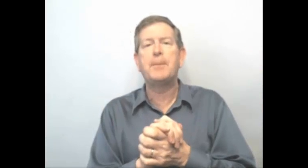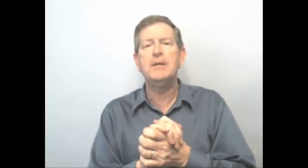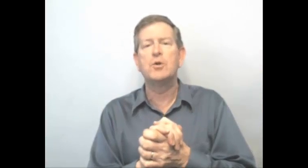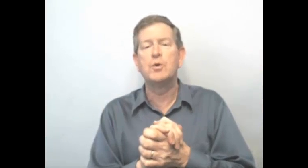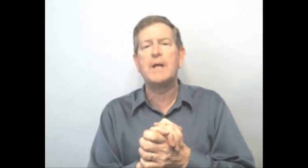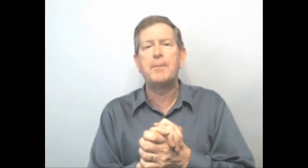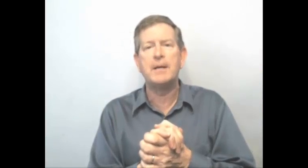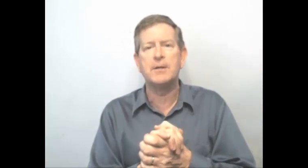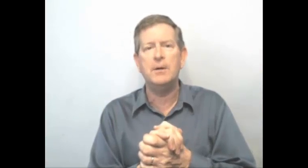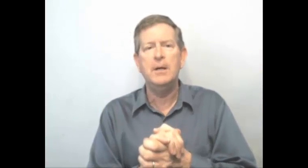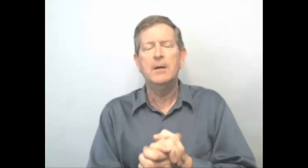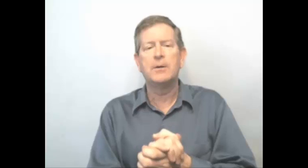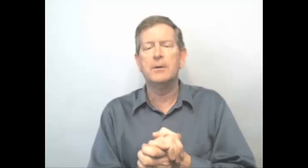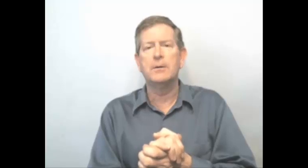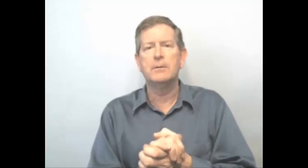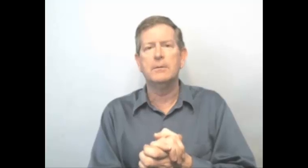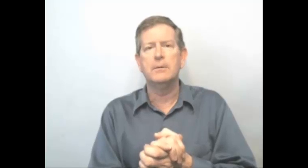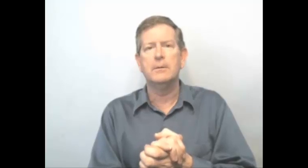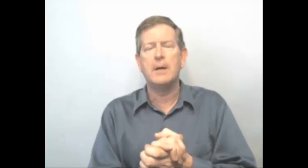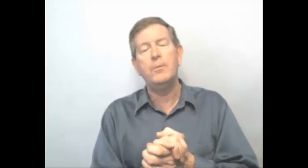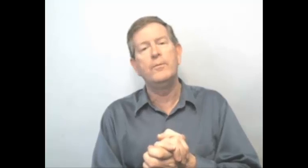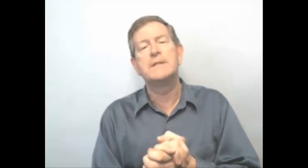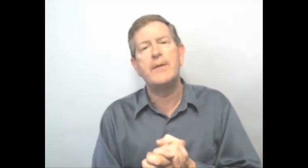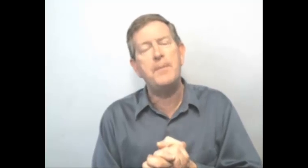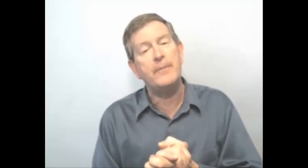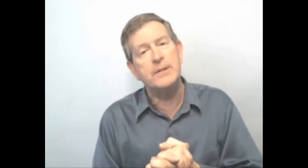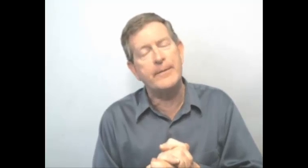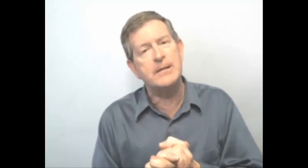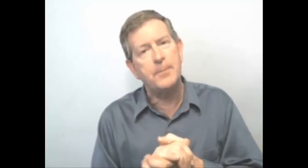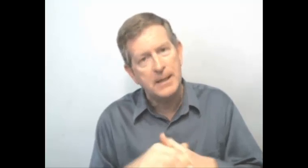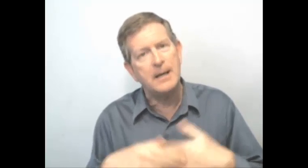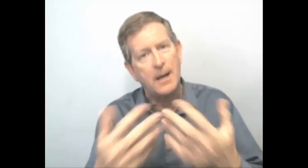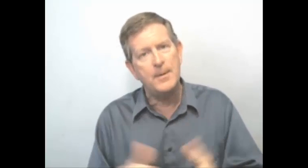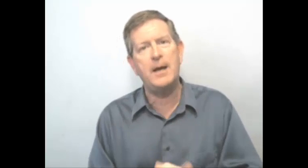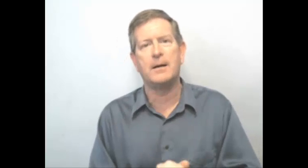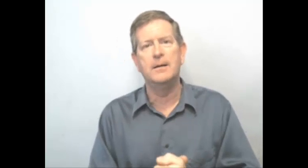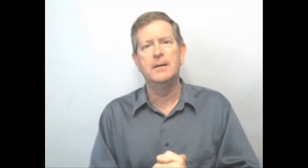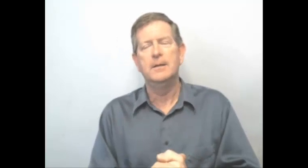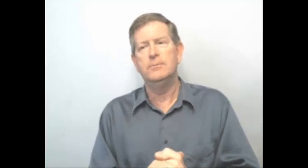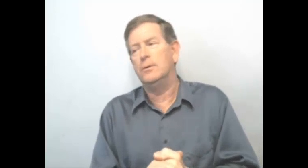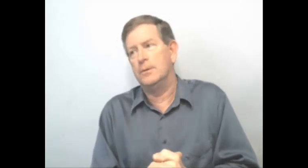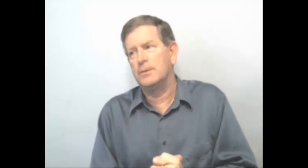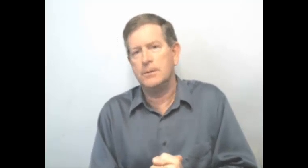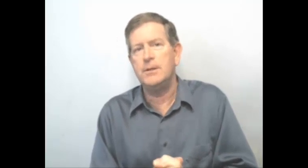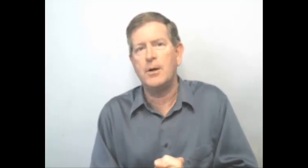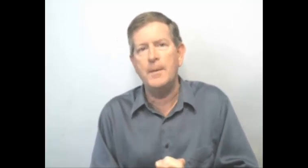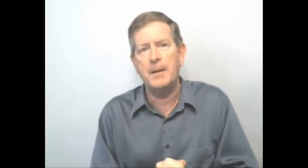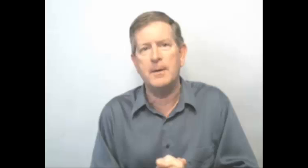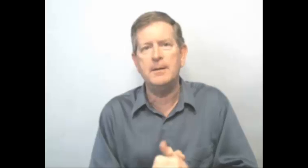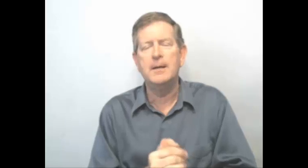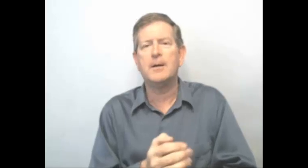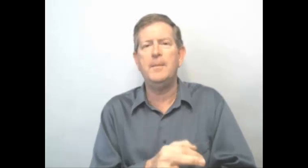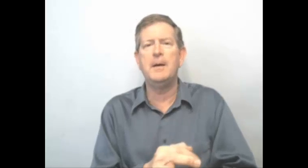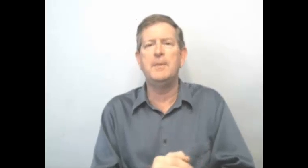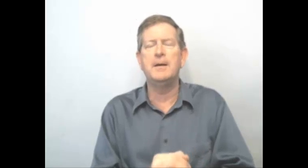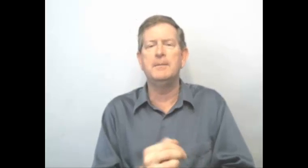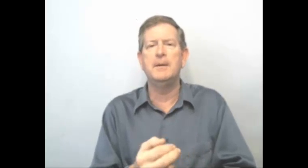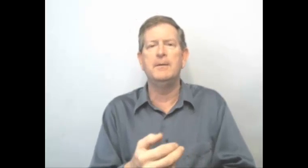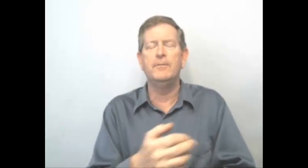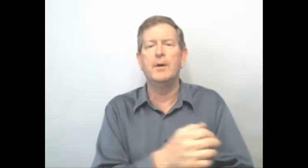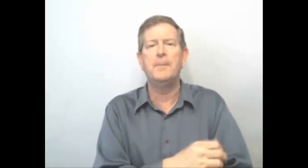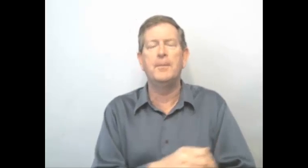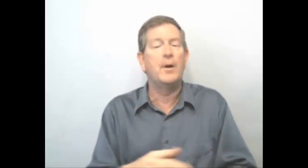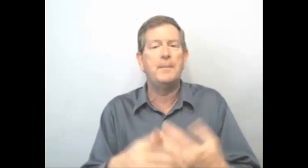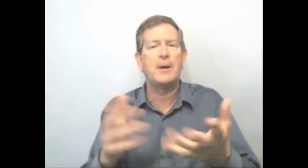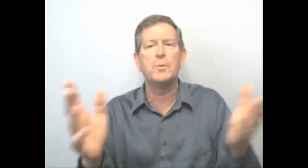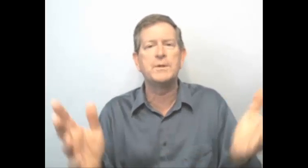avez apprise jusqu'à présent que... Ah bon, vous ne saviez pas que vous avez appris de la grammaire? Bon, si, quand même, hein, quand même, mais